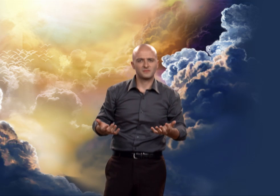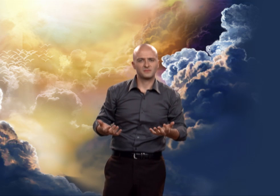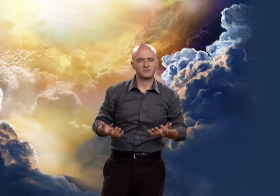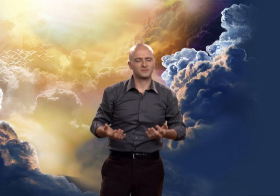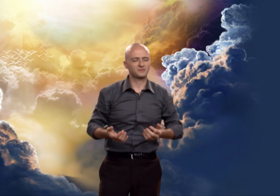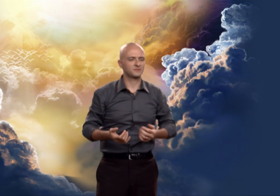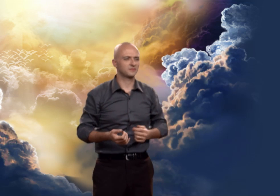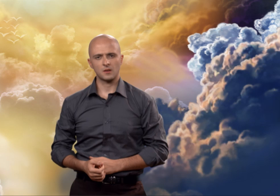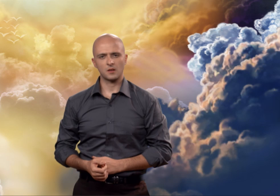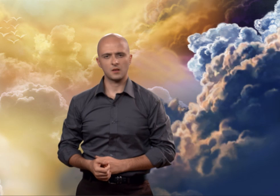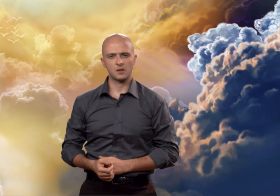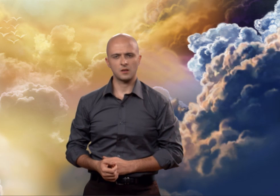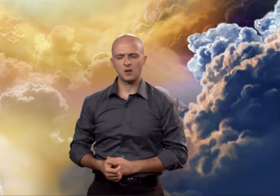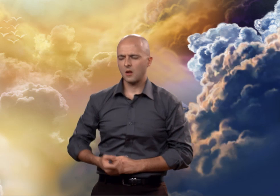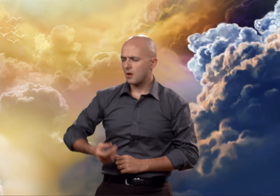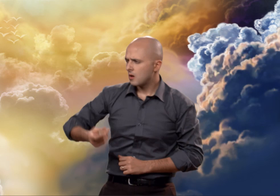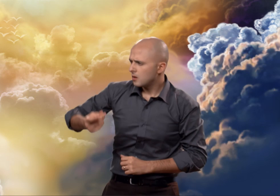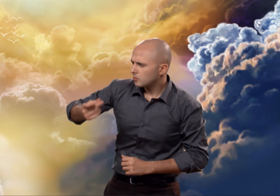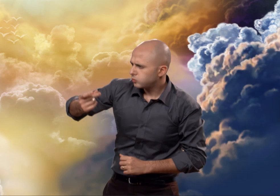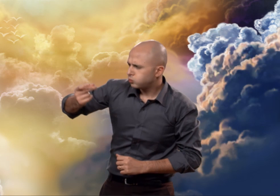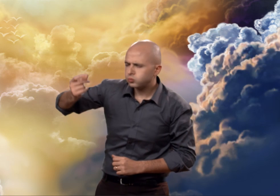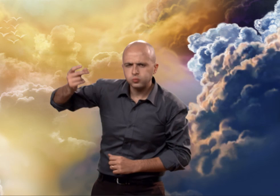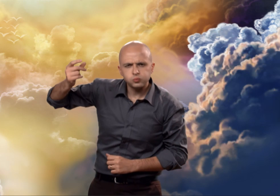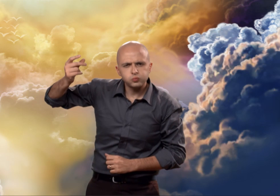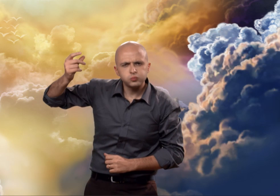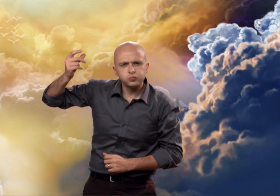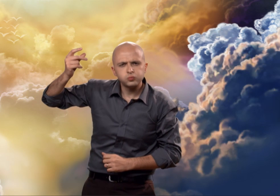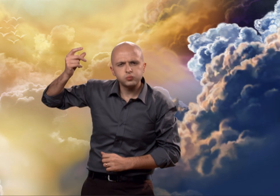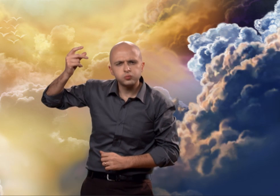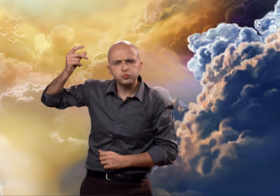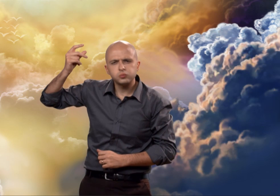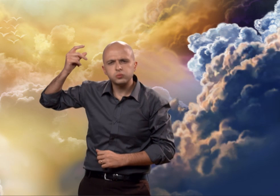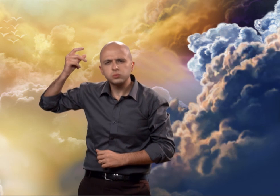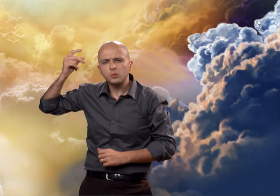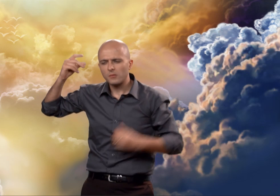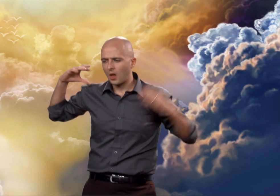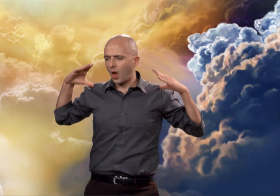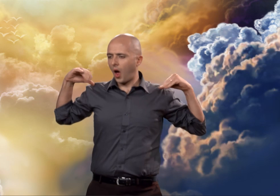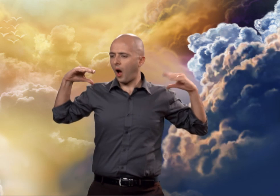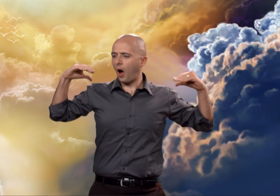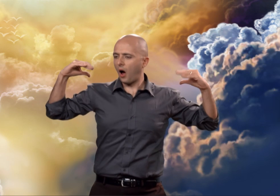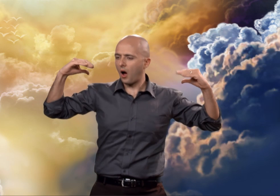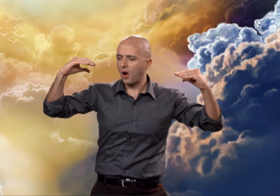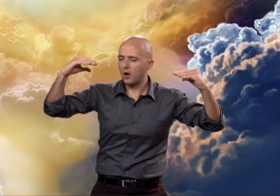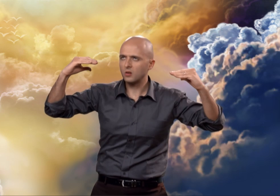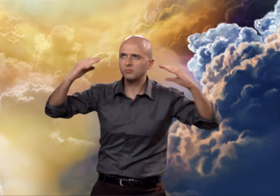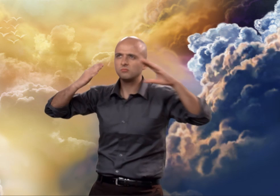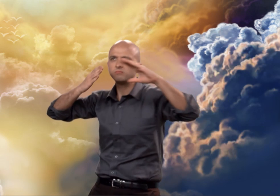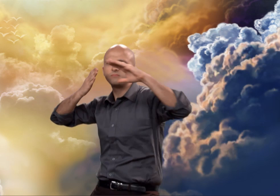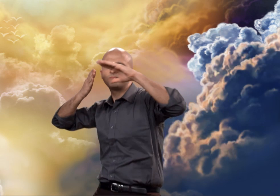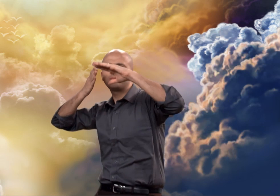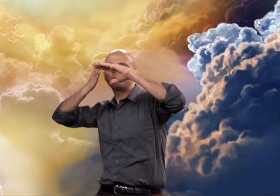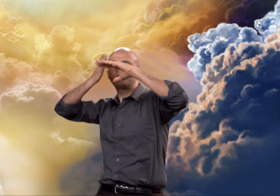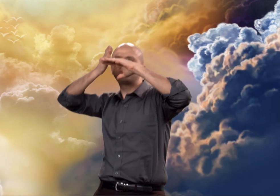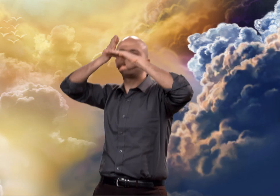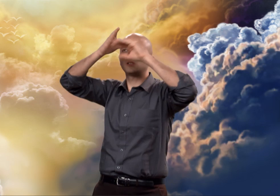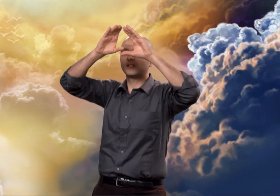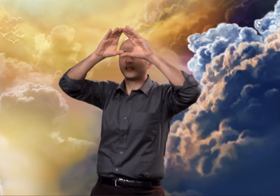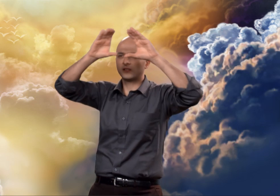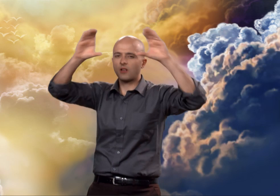se curvar perante o Rei Eterno, mas para apresentar seus planos maldosos contra os justos. Ele está presente quando as